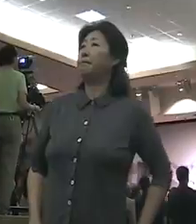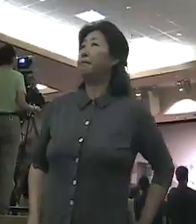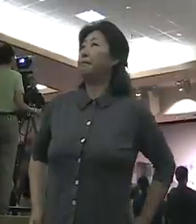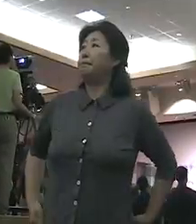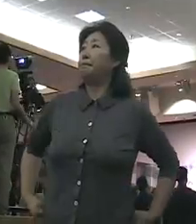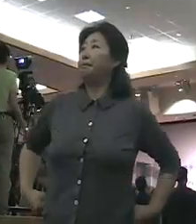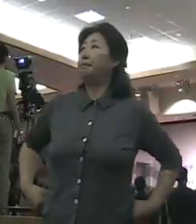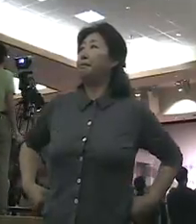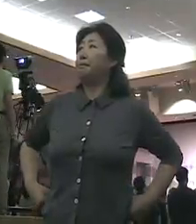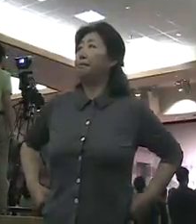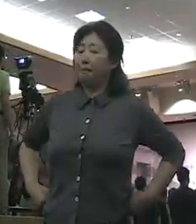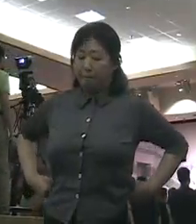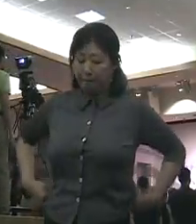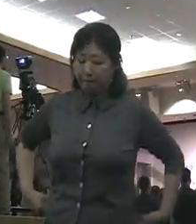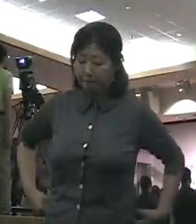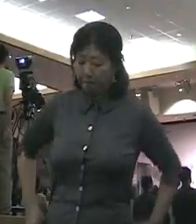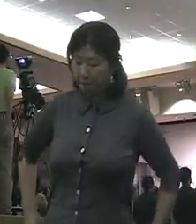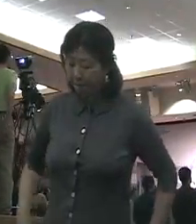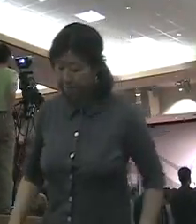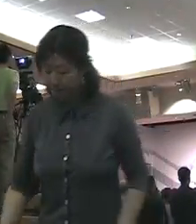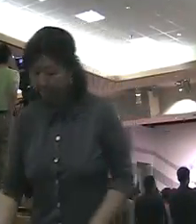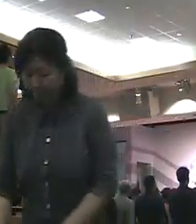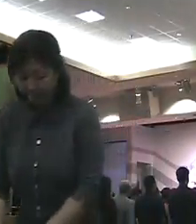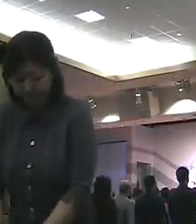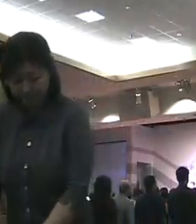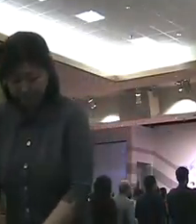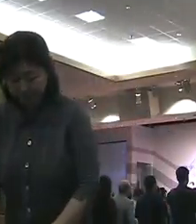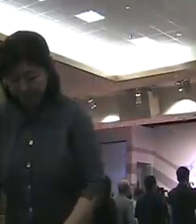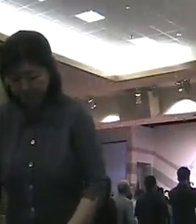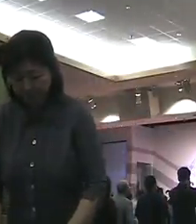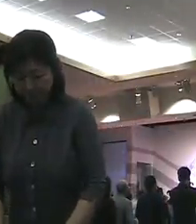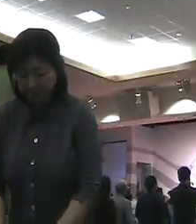우리 경배성을 올려드리고 예배를 마치겠습니다.